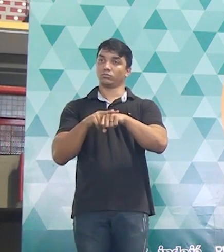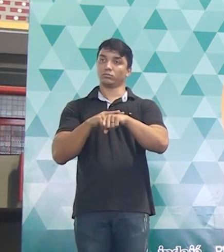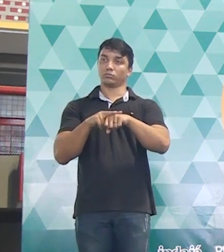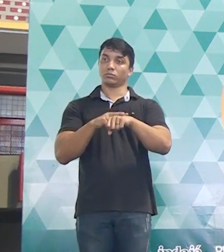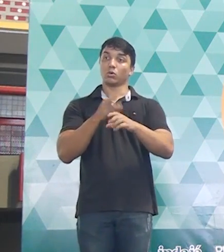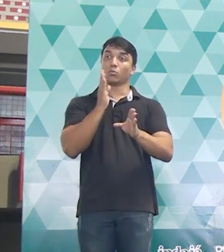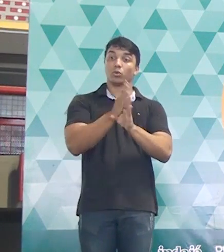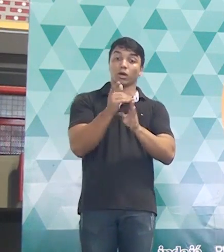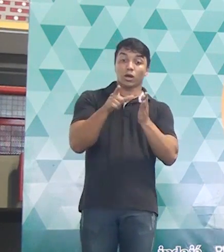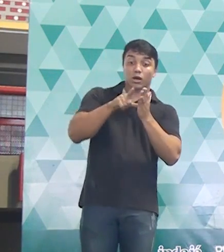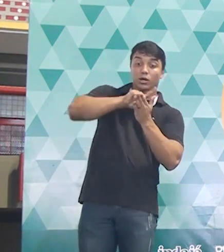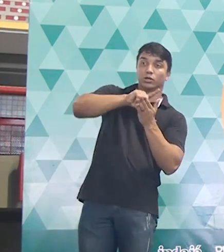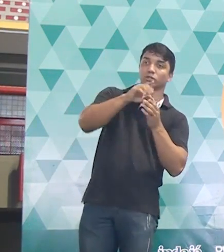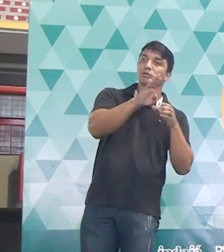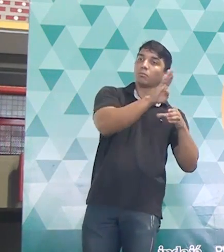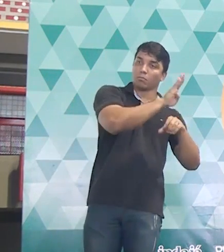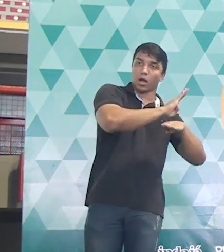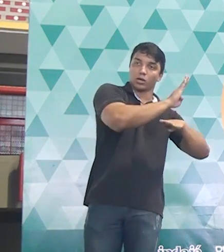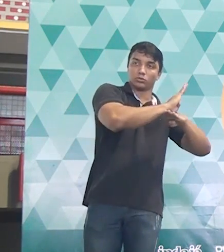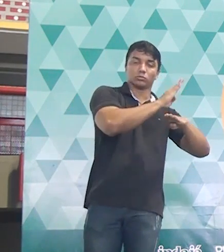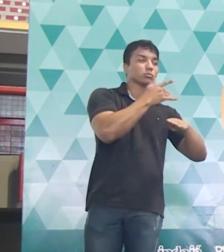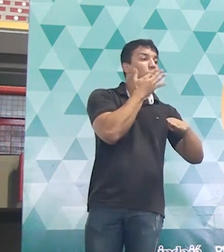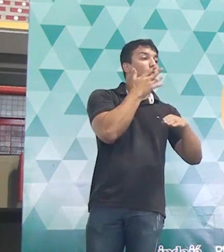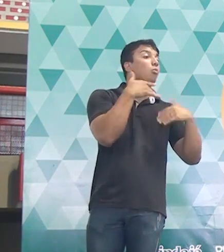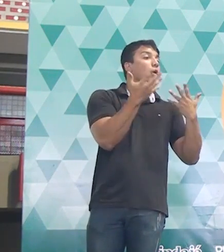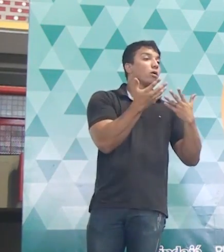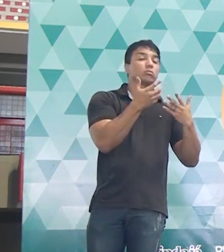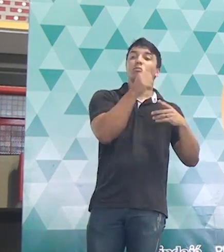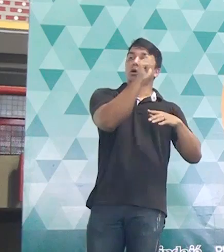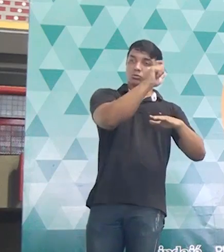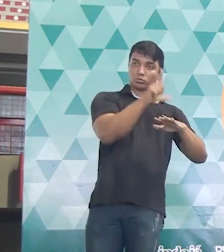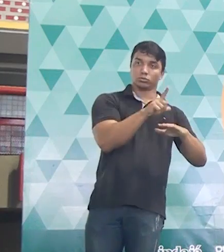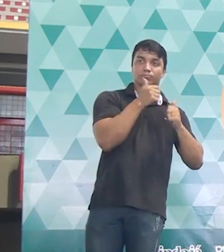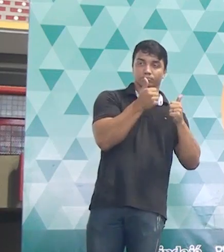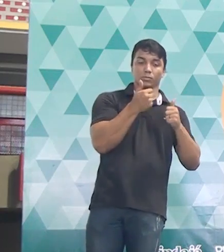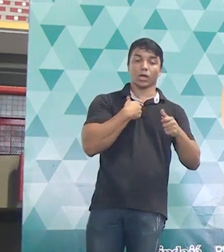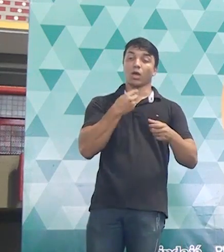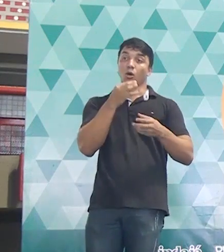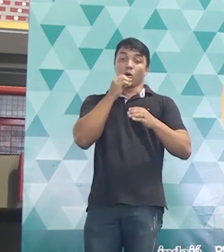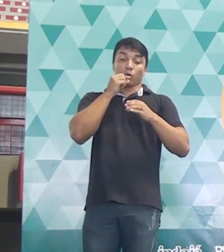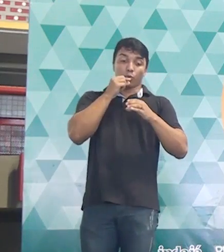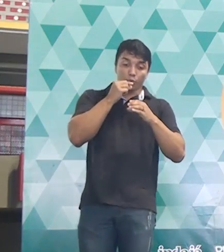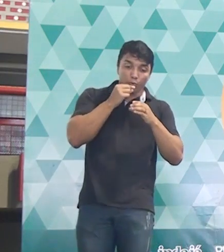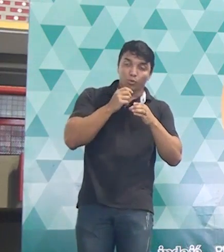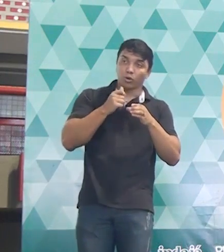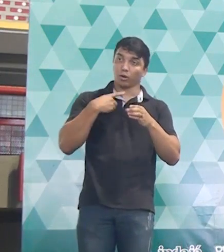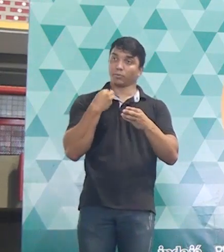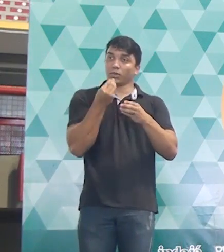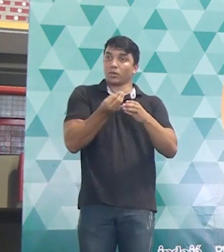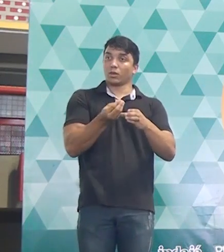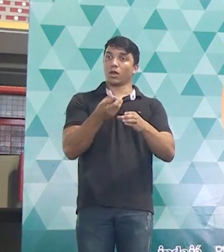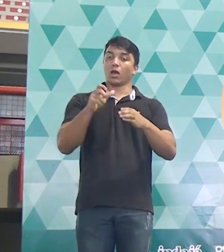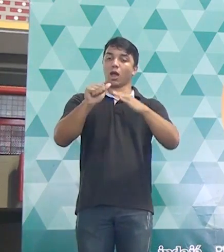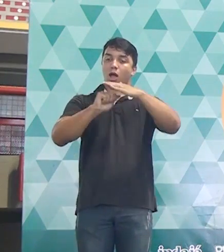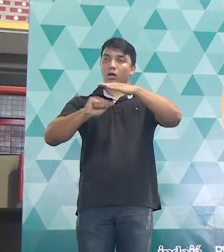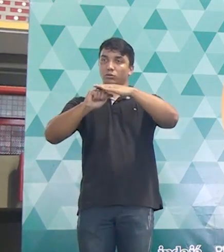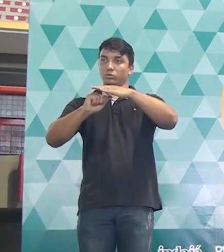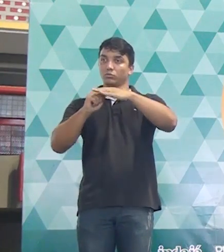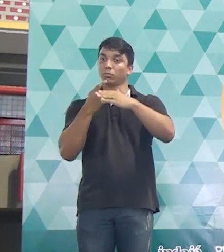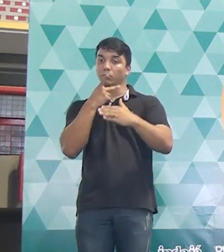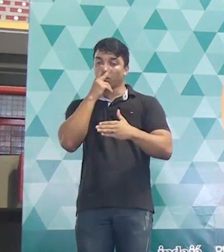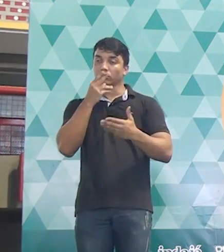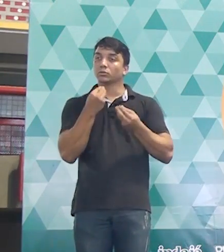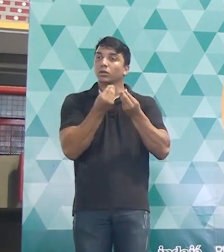Era básico, eu soprei gás carbônico, o gás carbônico virou ácido carbônico, o ácido carbônico neutralizou a base, o meio ficou